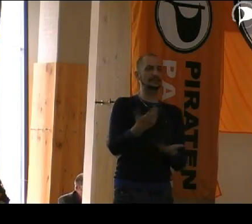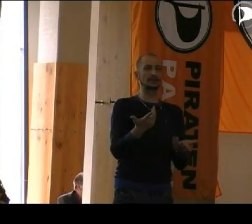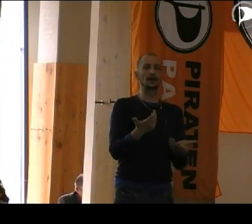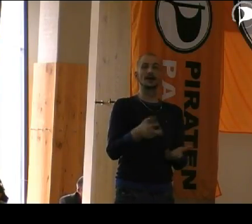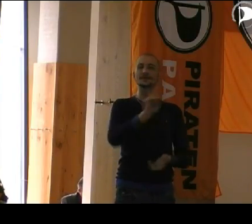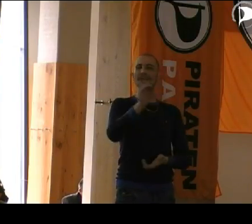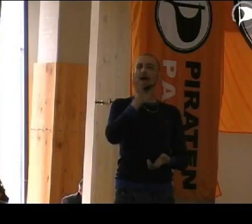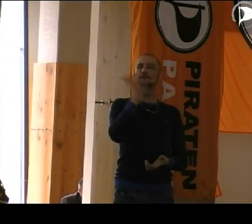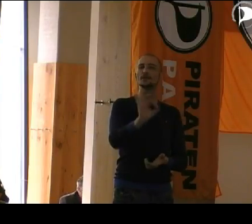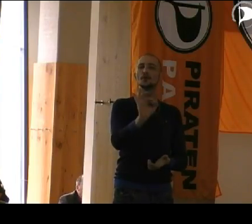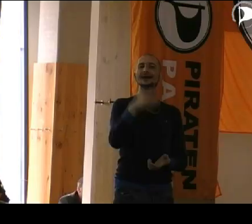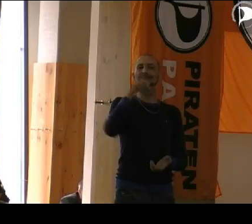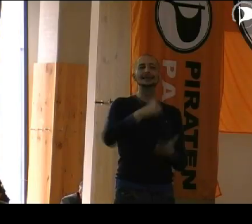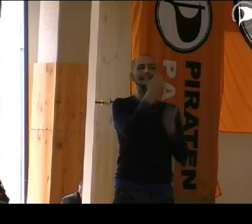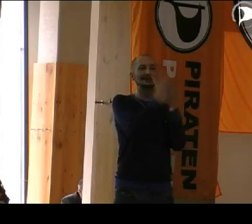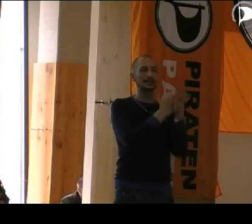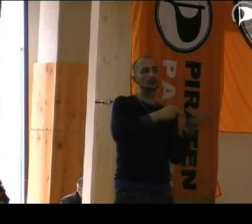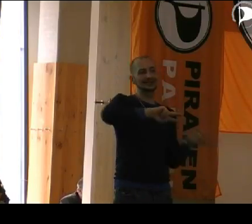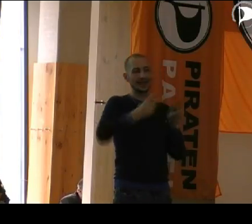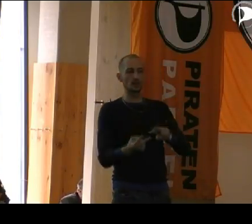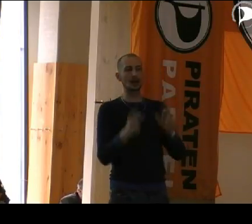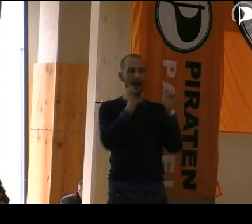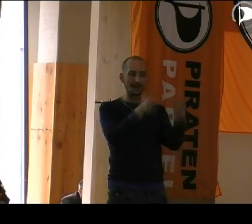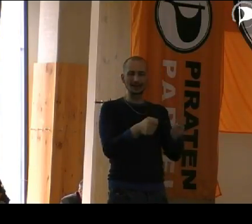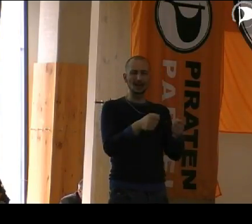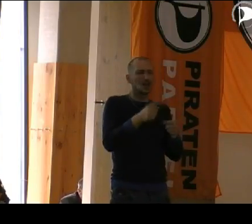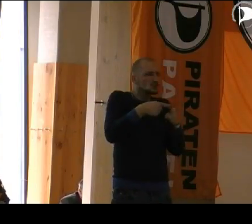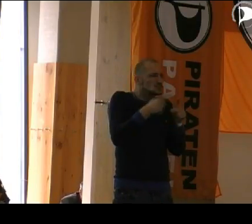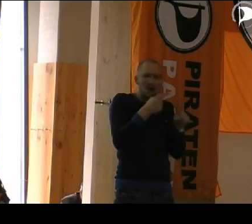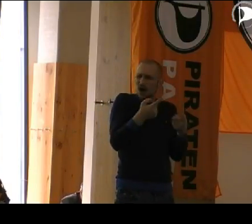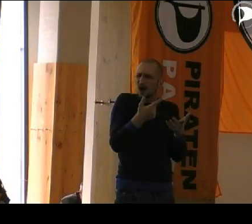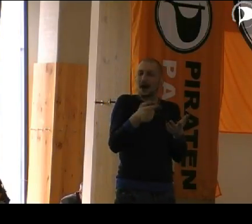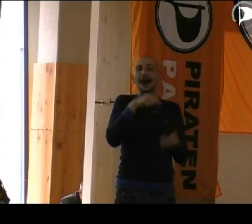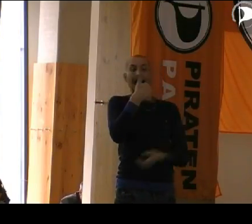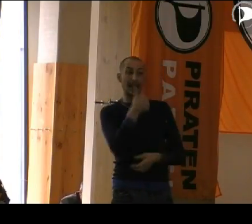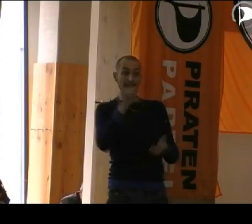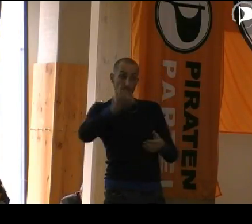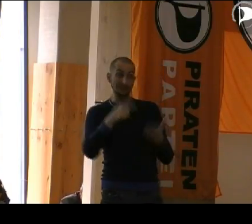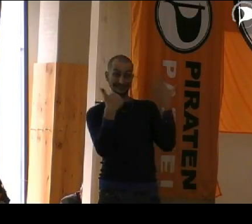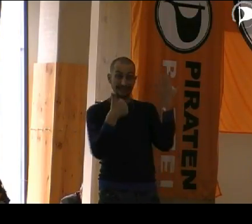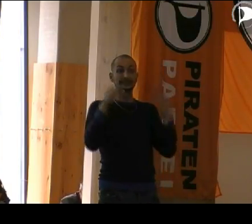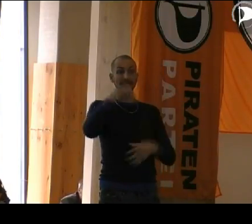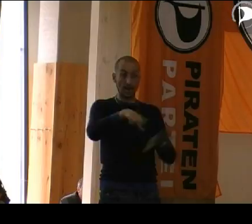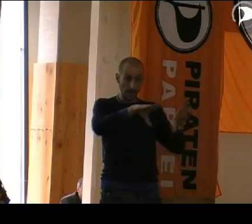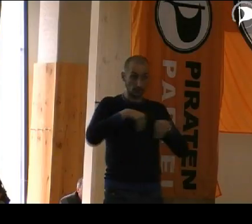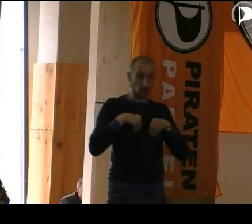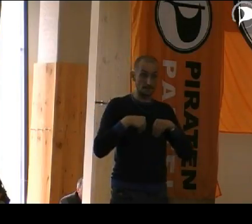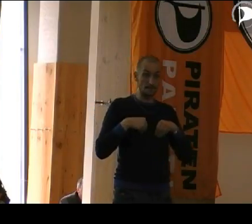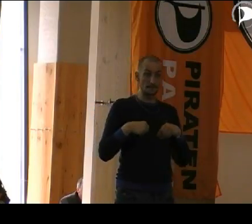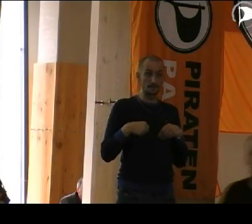dass der satzungsänderung antrag nochmals 1.6 angenommen wird